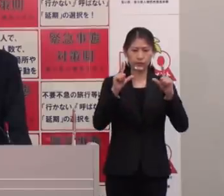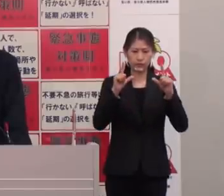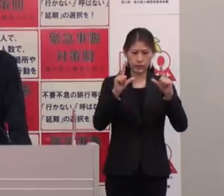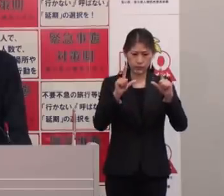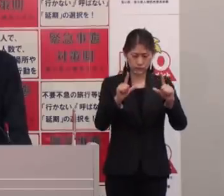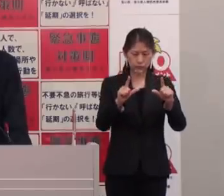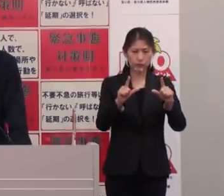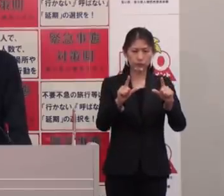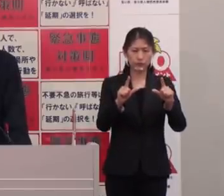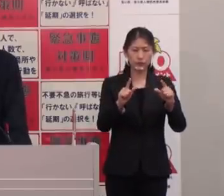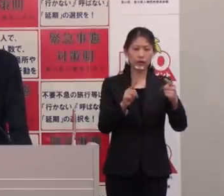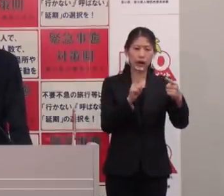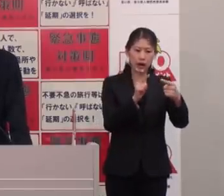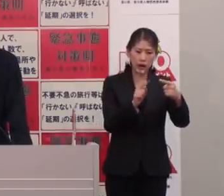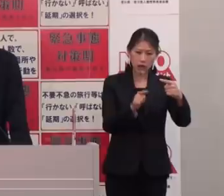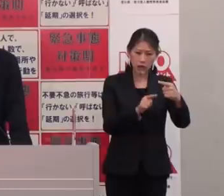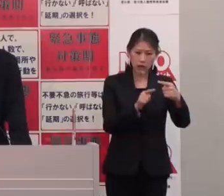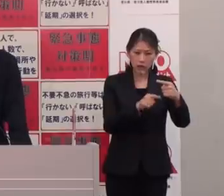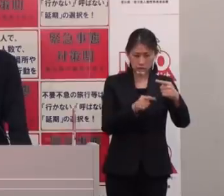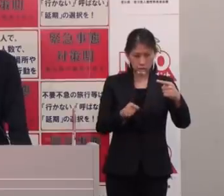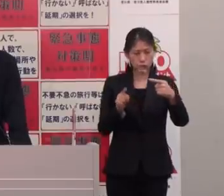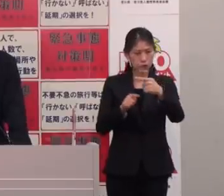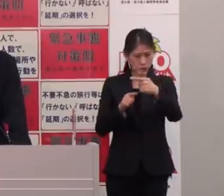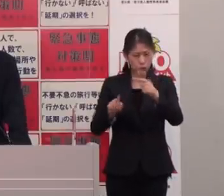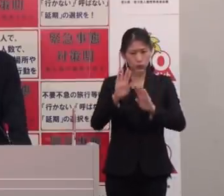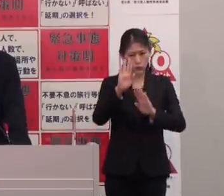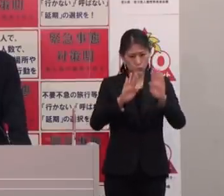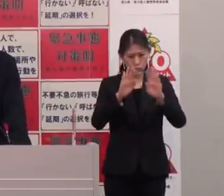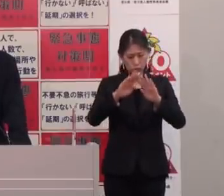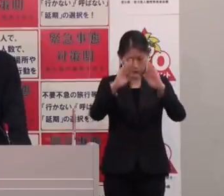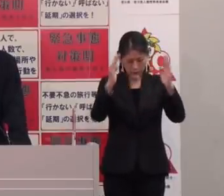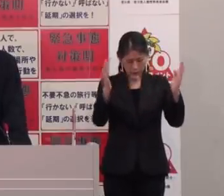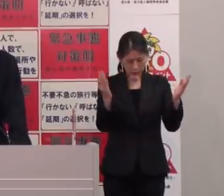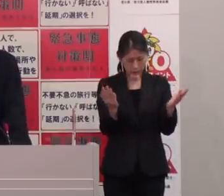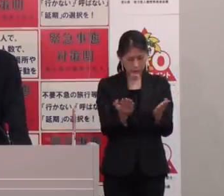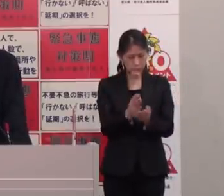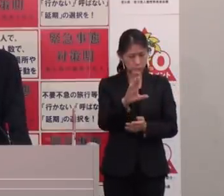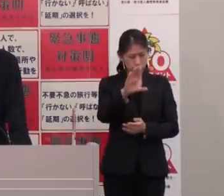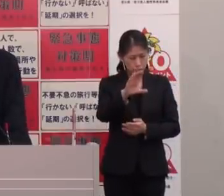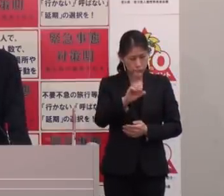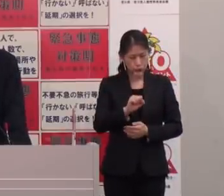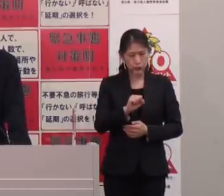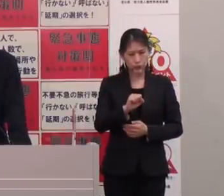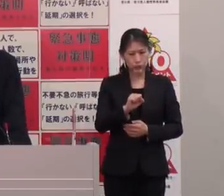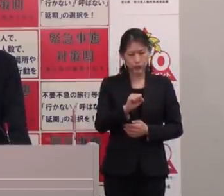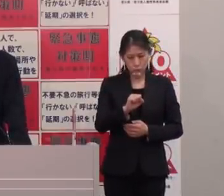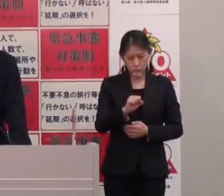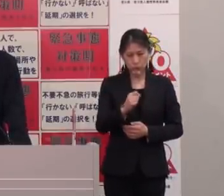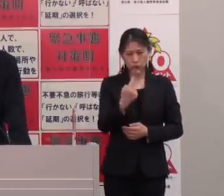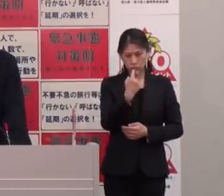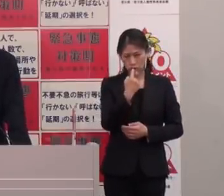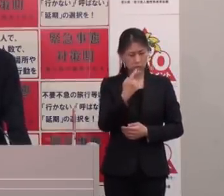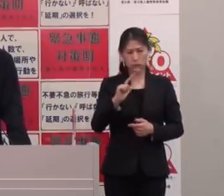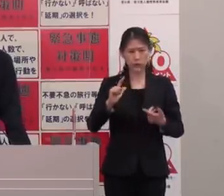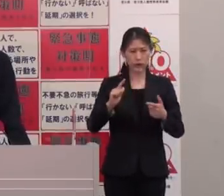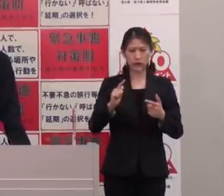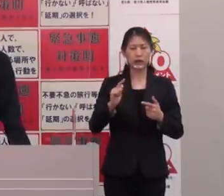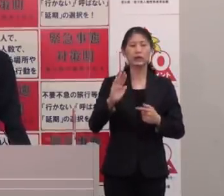が承知しているわけではありませんけれども、その対応を各保健所においてですね、